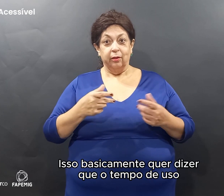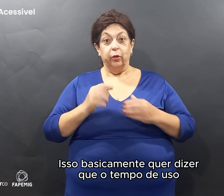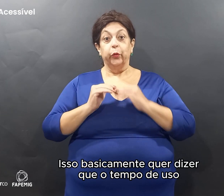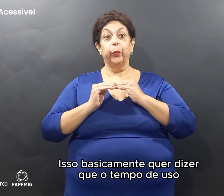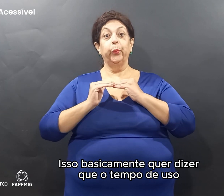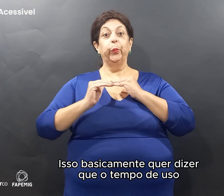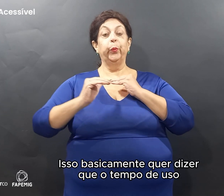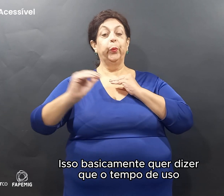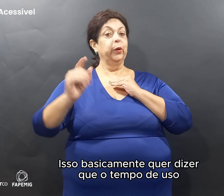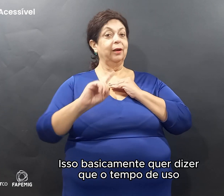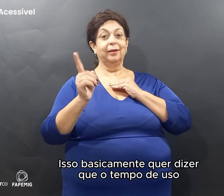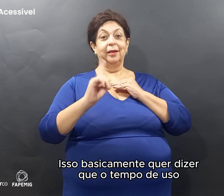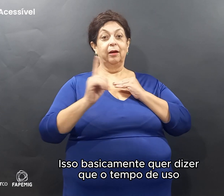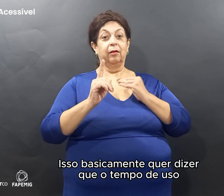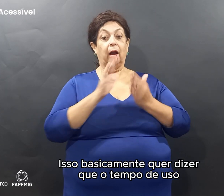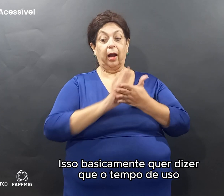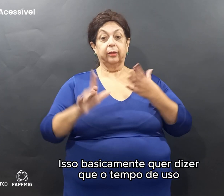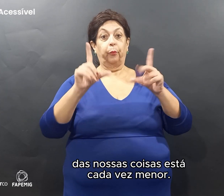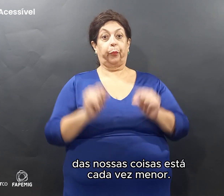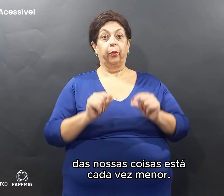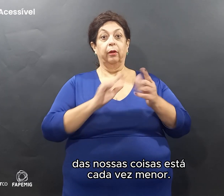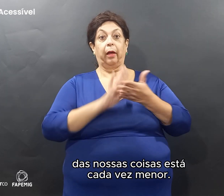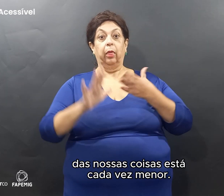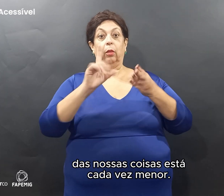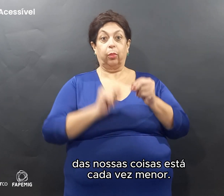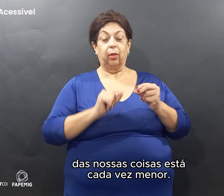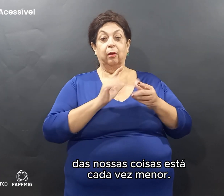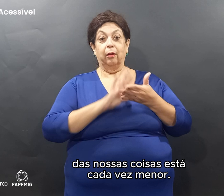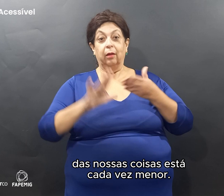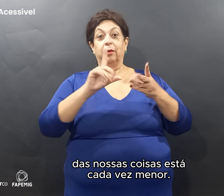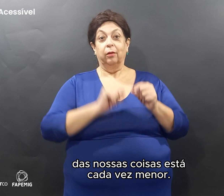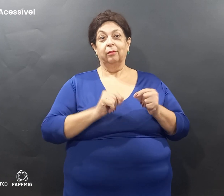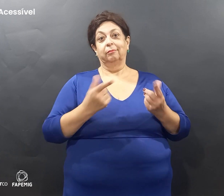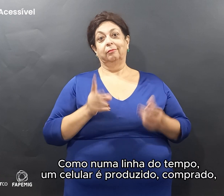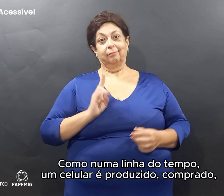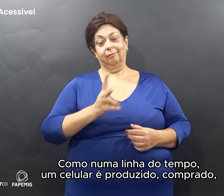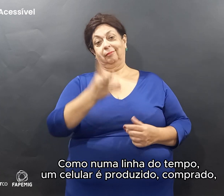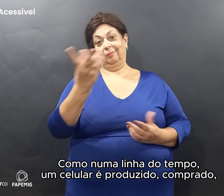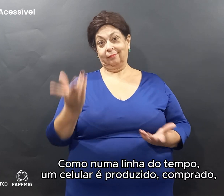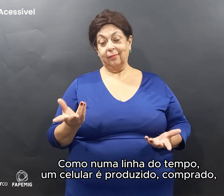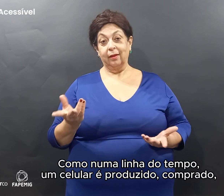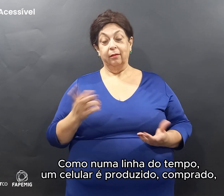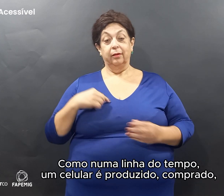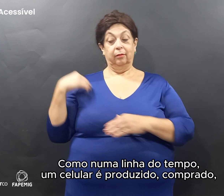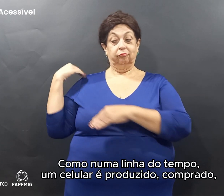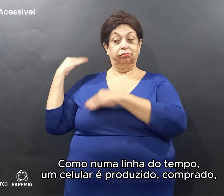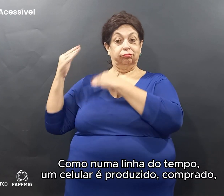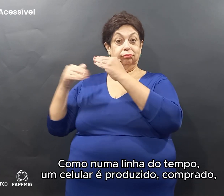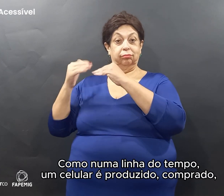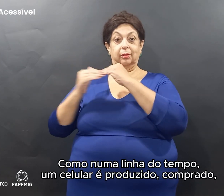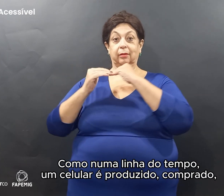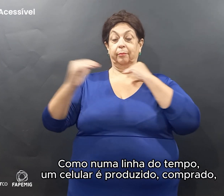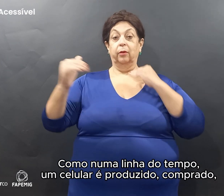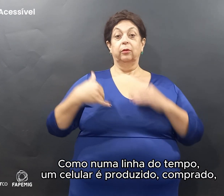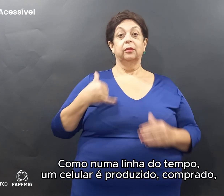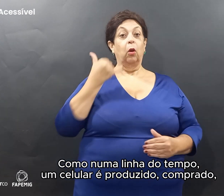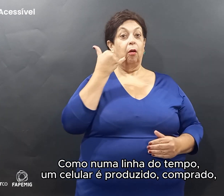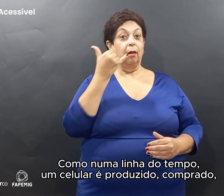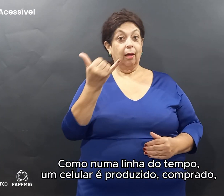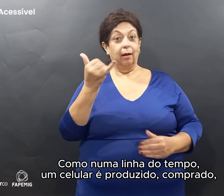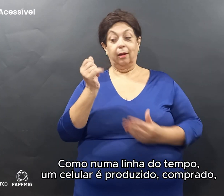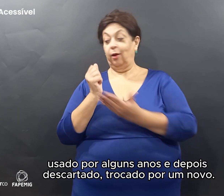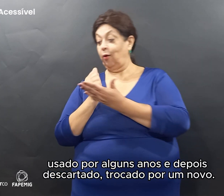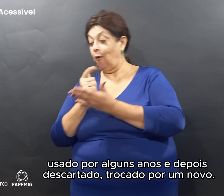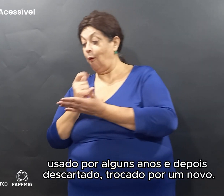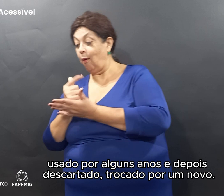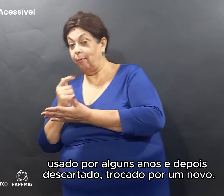Isso basicamente quer dizer que o tempo de uso das nossas coisas está cada vez menor. Como numa linha do tempo, um celular é produzido,